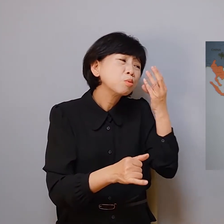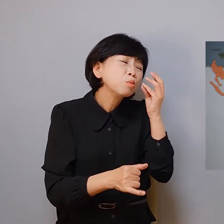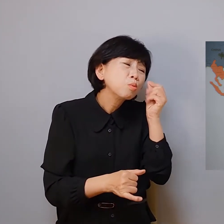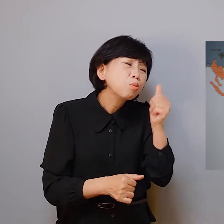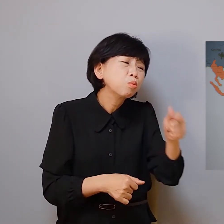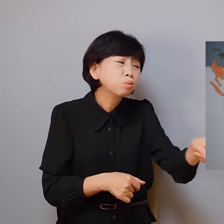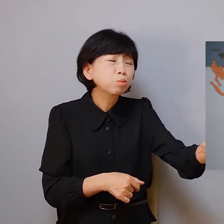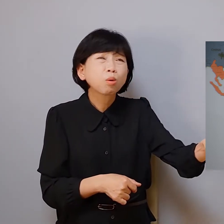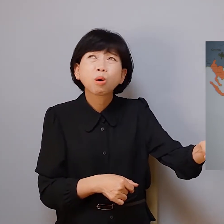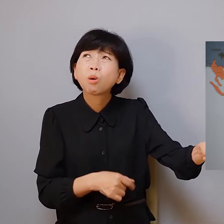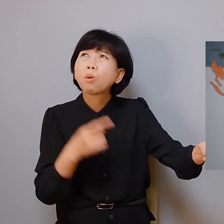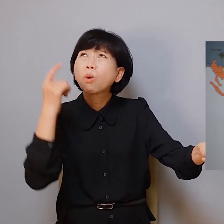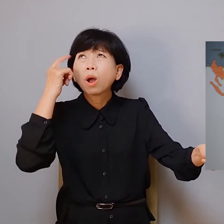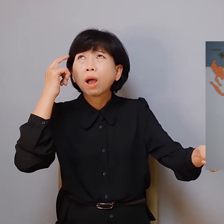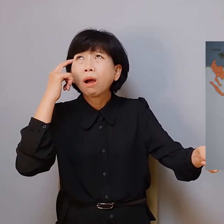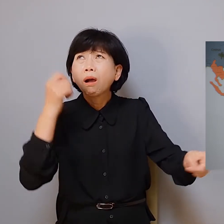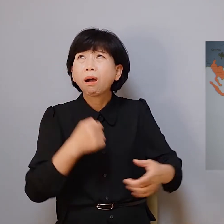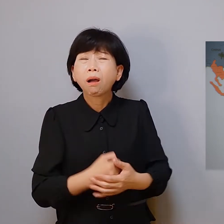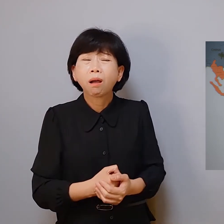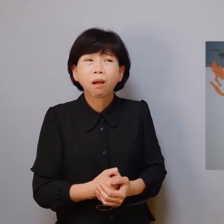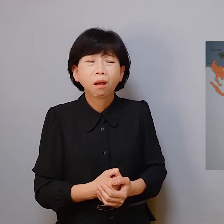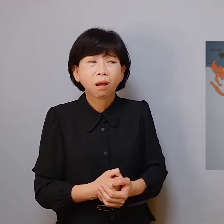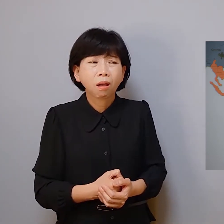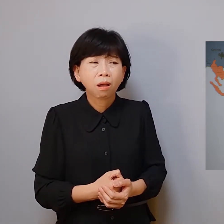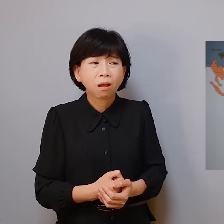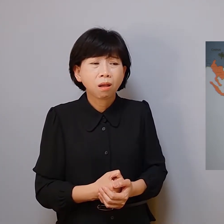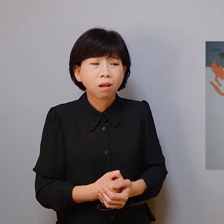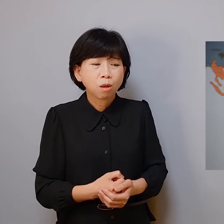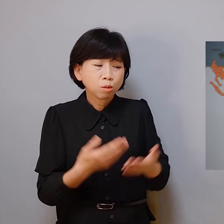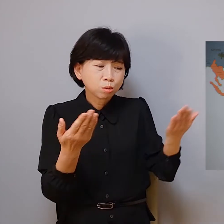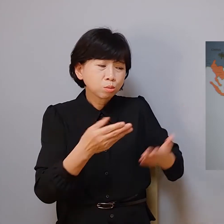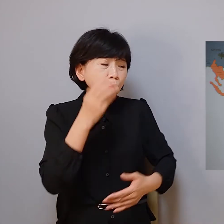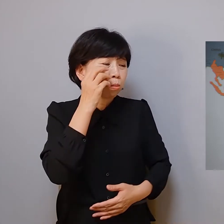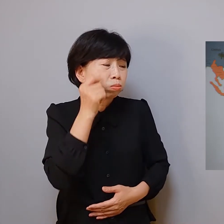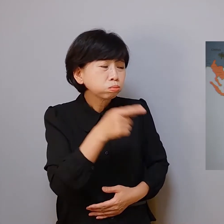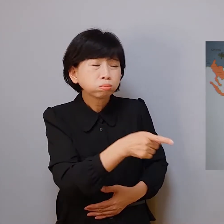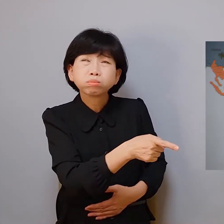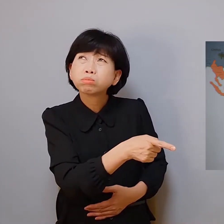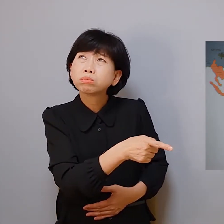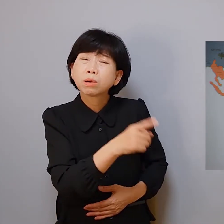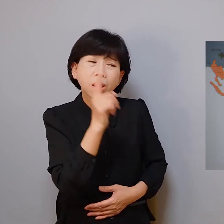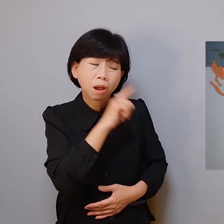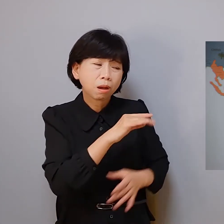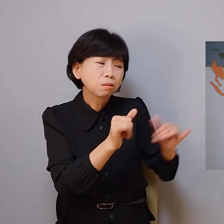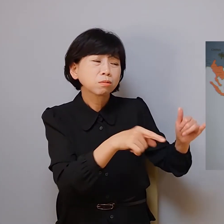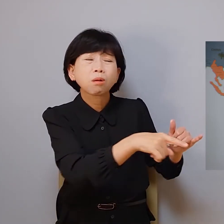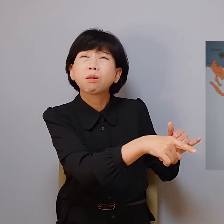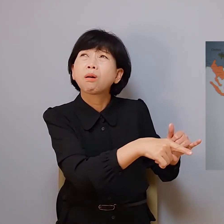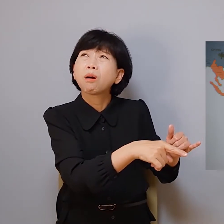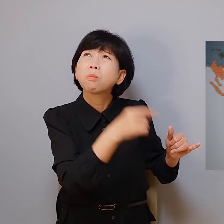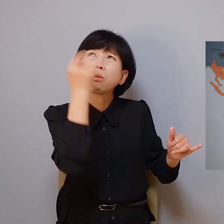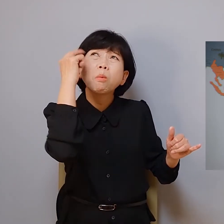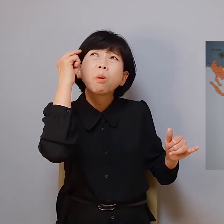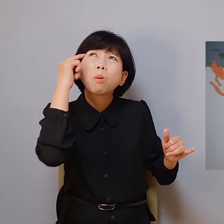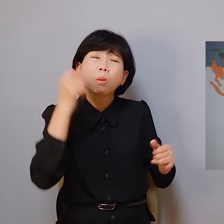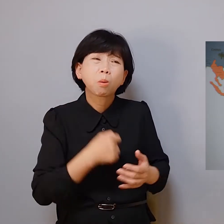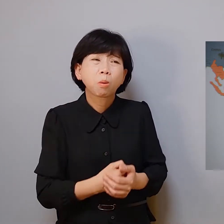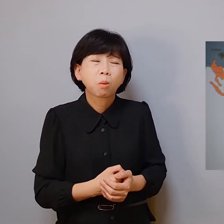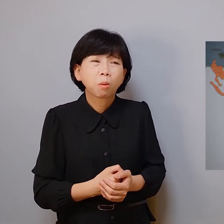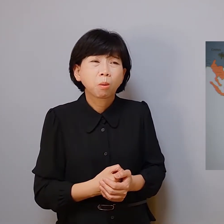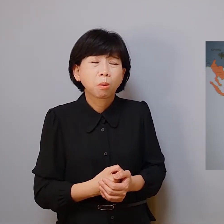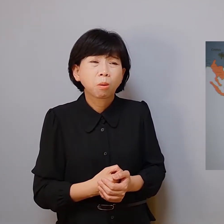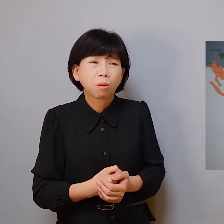저 사람은 악인인데 왜 잘 먹고 잘 살지요? 왜 하는 일마다 잘 되는 것 같지요? 하나님이 도대체 이유가